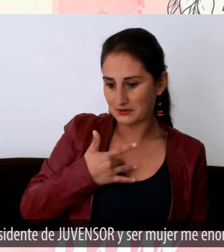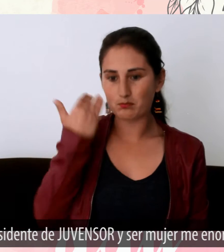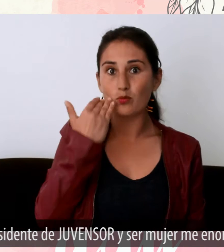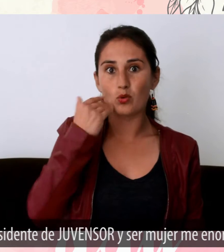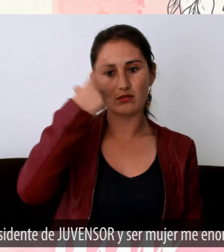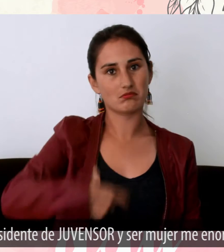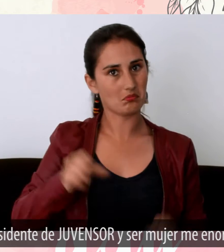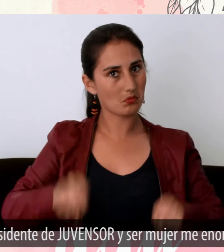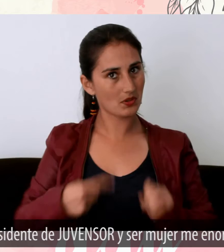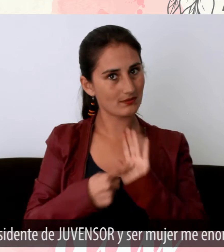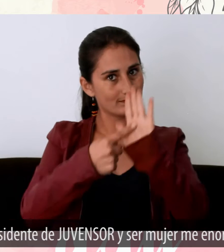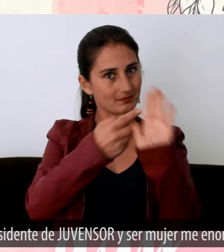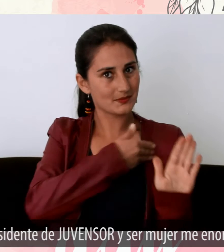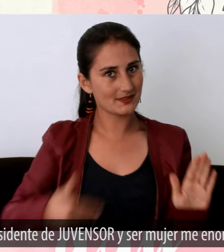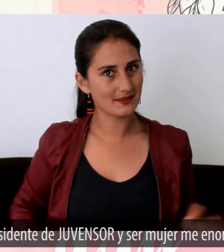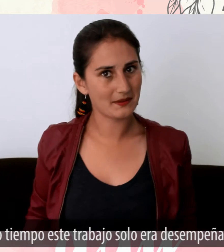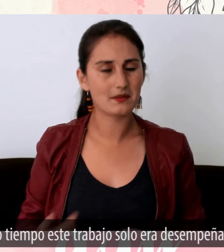Juvensor y ser mujer me enorgullece.